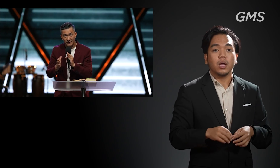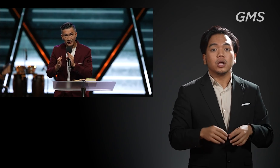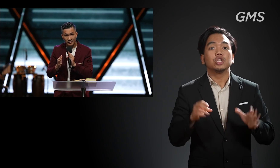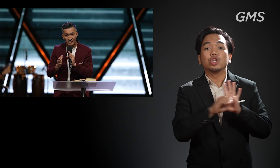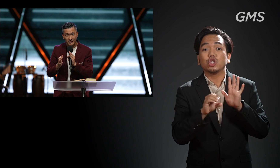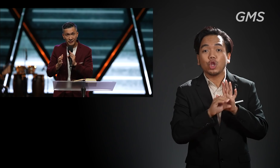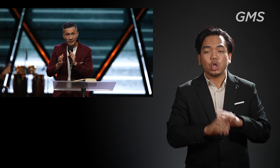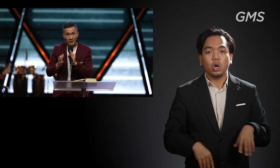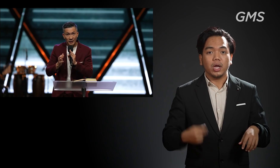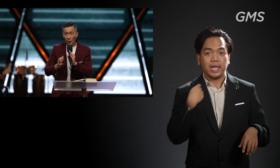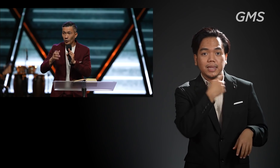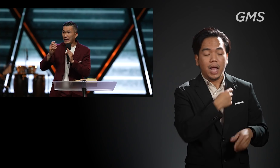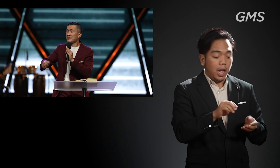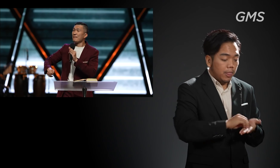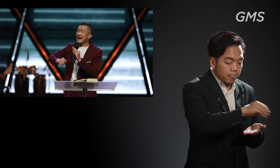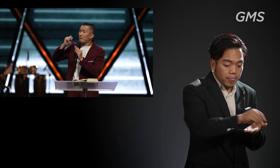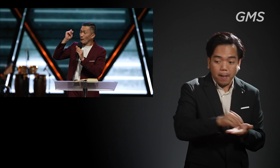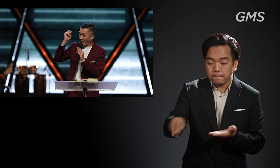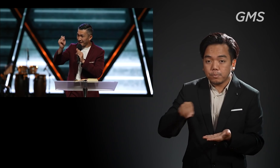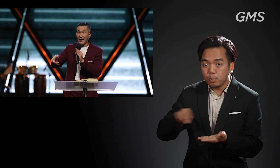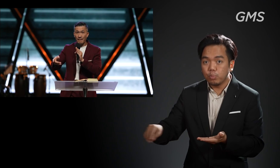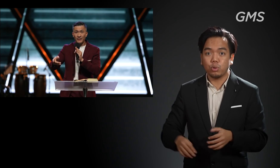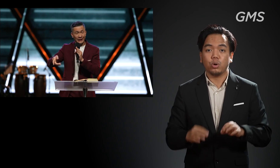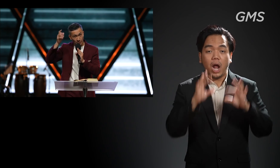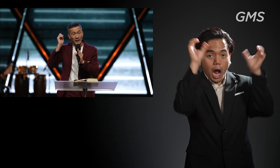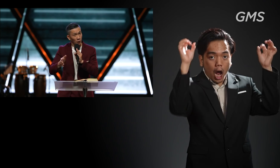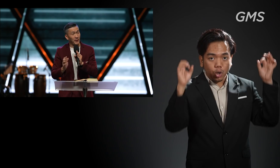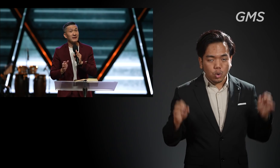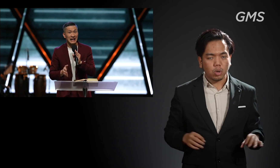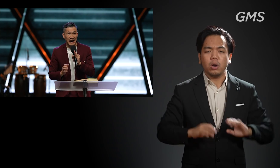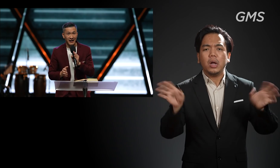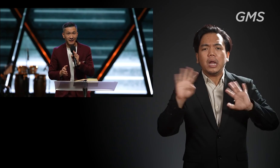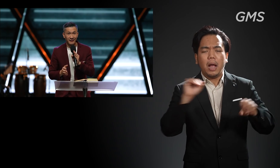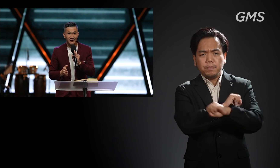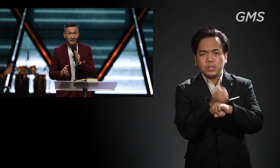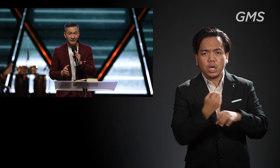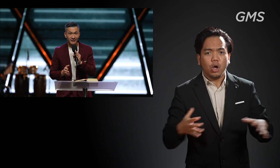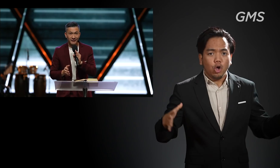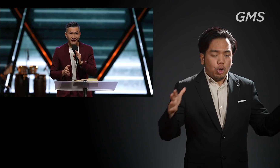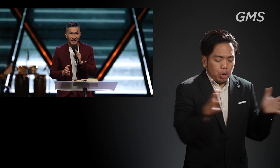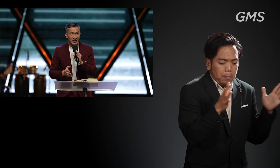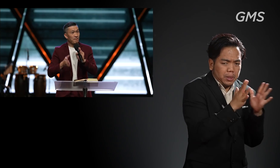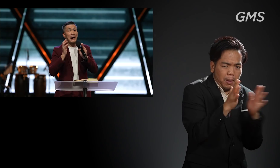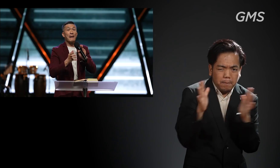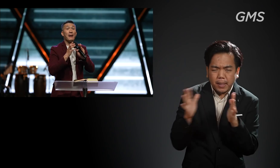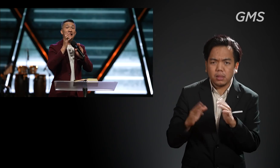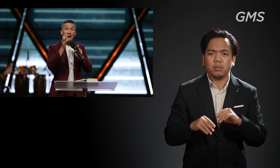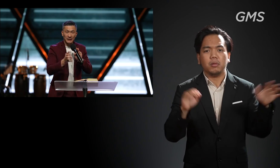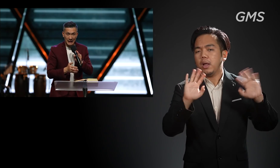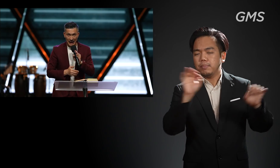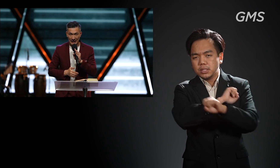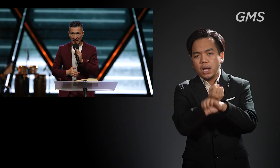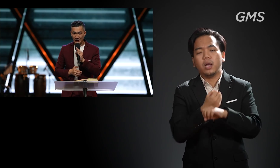seksama. Untuk kita bisa menabur banyak, itu perlu perencanaan. Seberapa